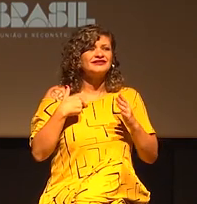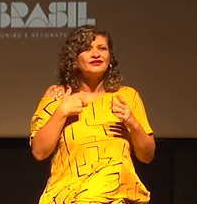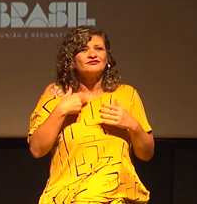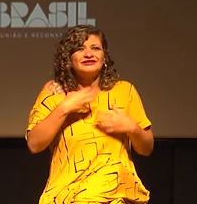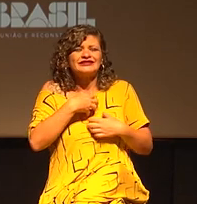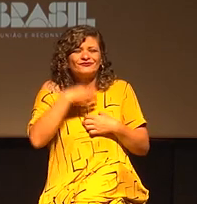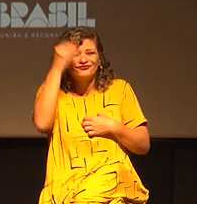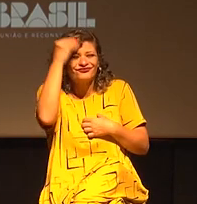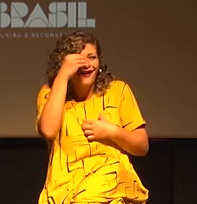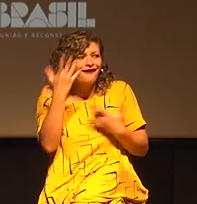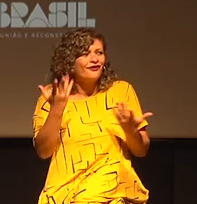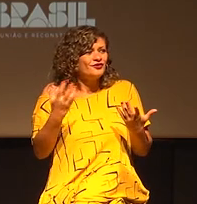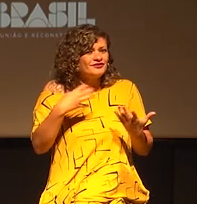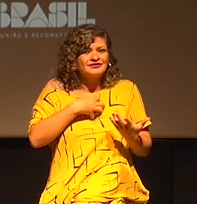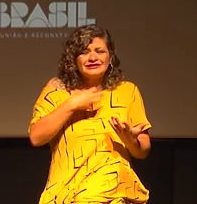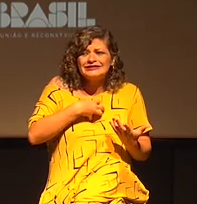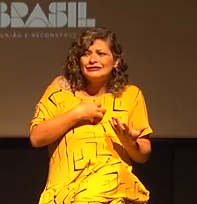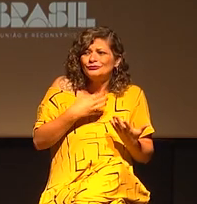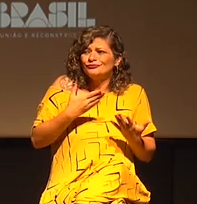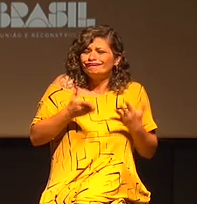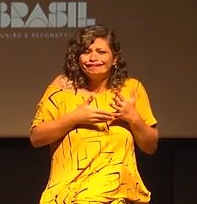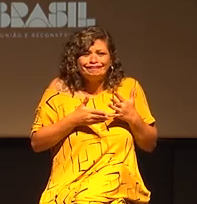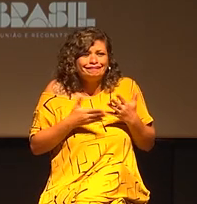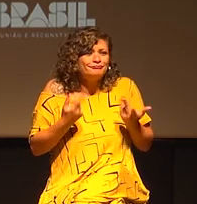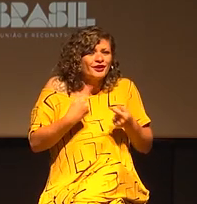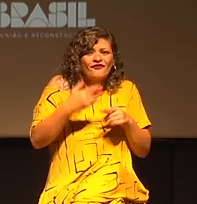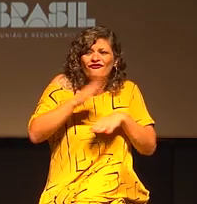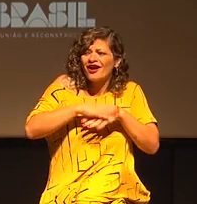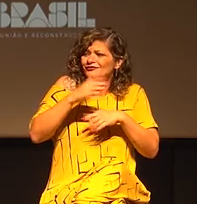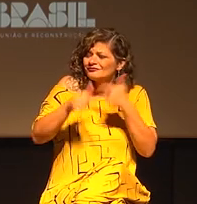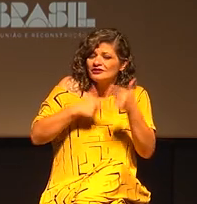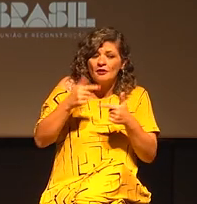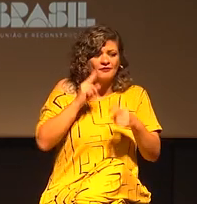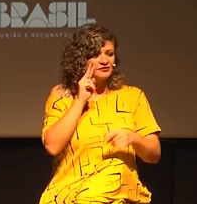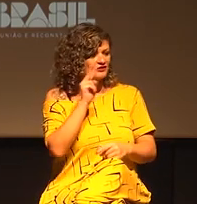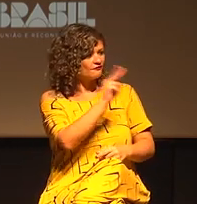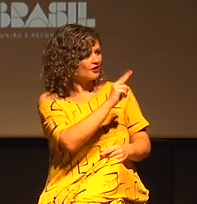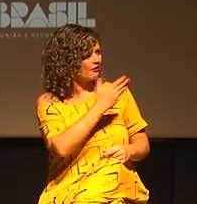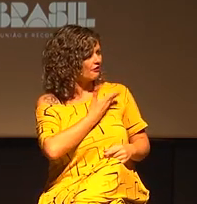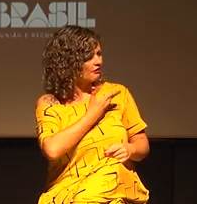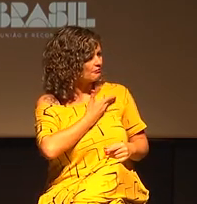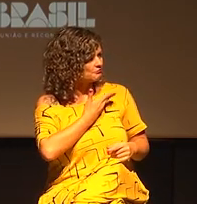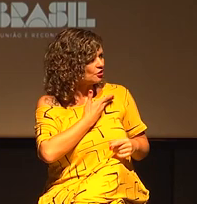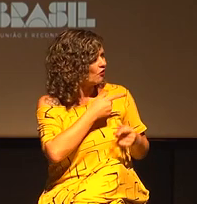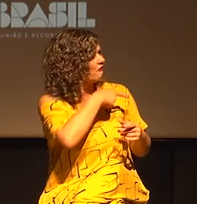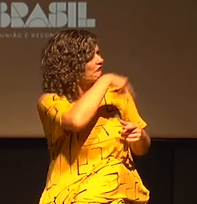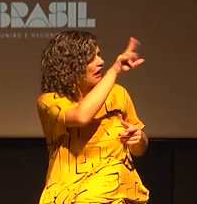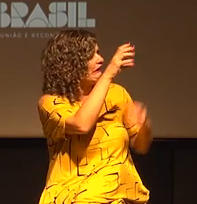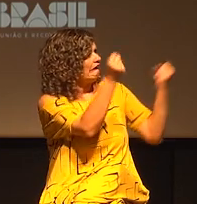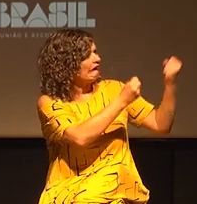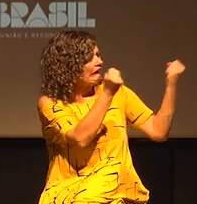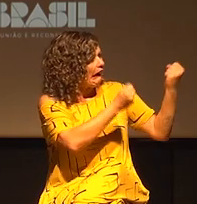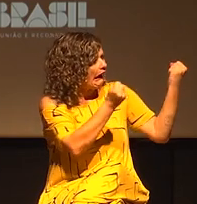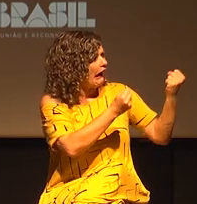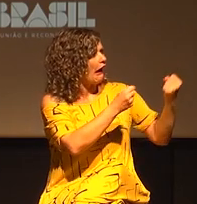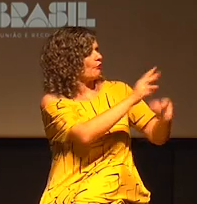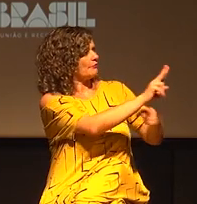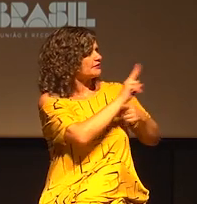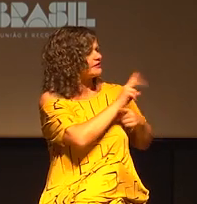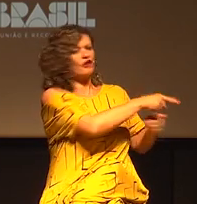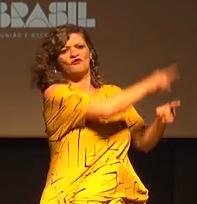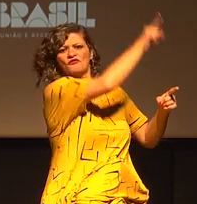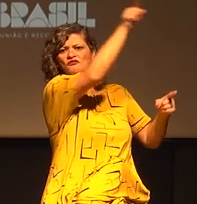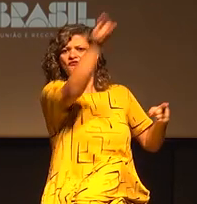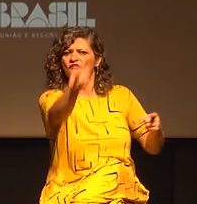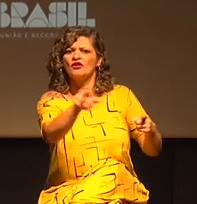muito pequeno que a gente vai fazer muito pouca coisa mas aí você vê o outro se desdobrar e arrumar um carro emprestado e sair para buscar o fogão e sair para